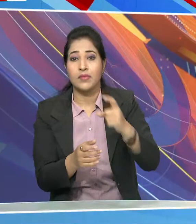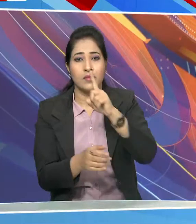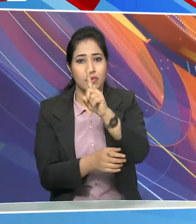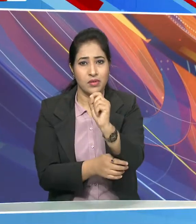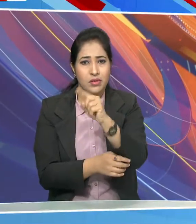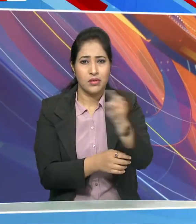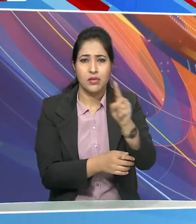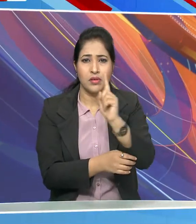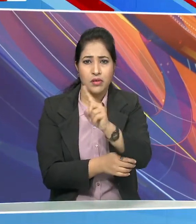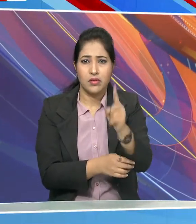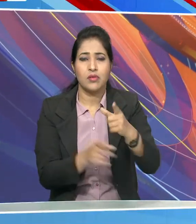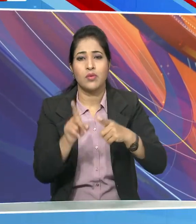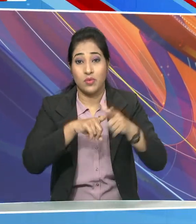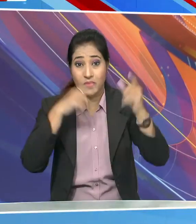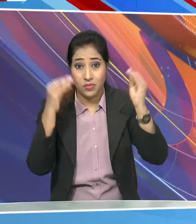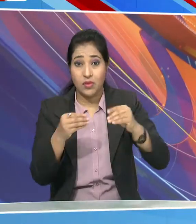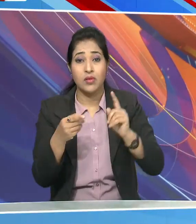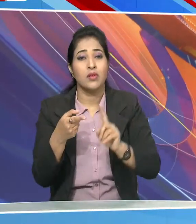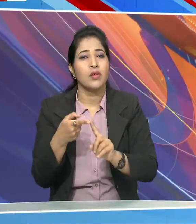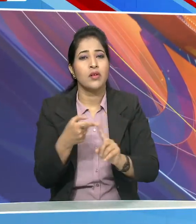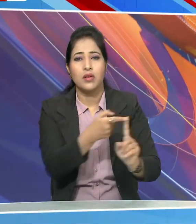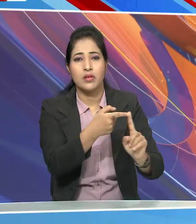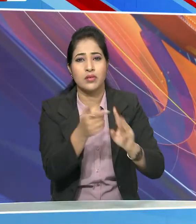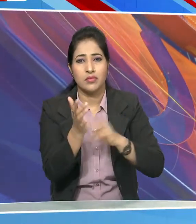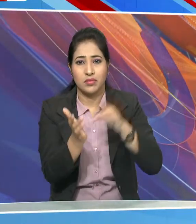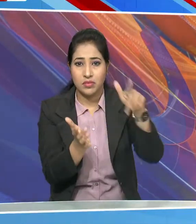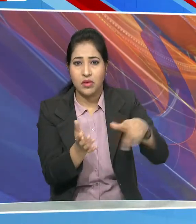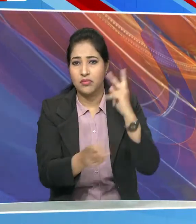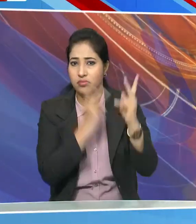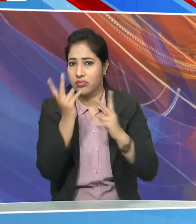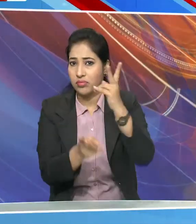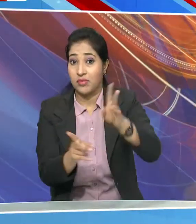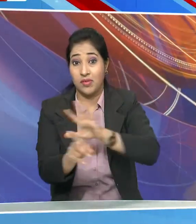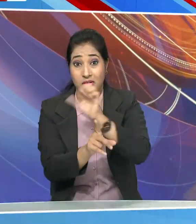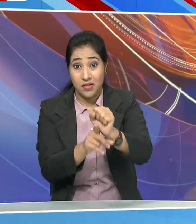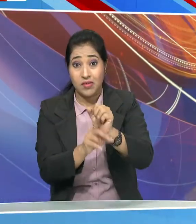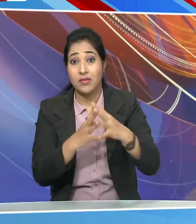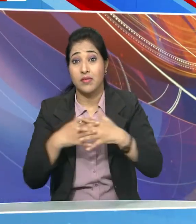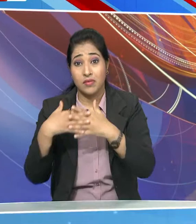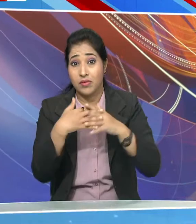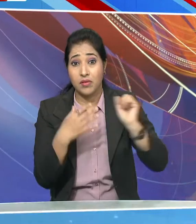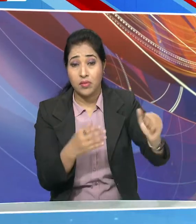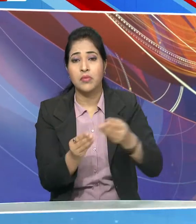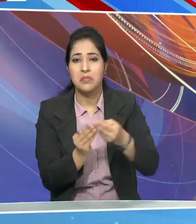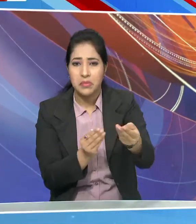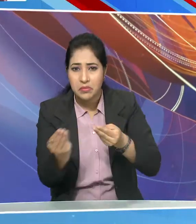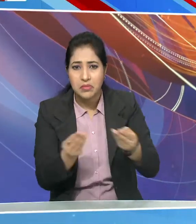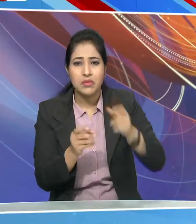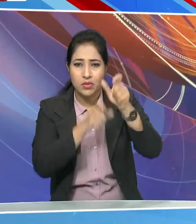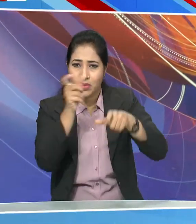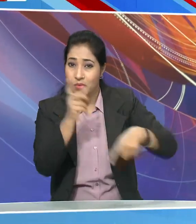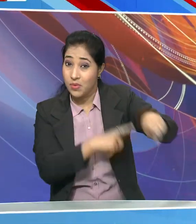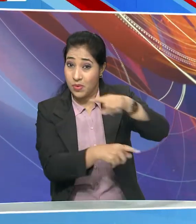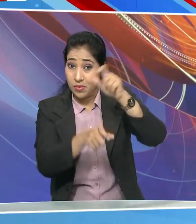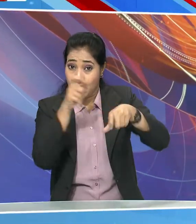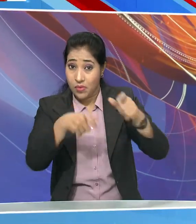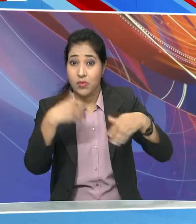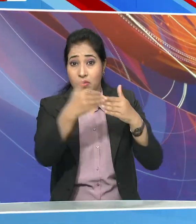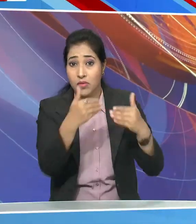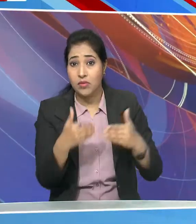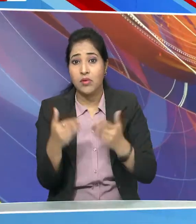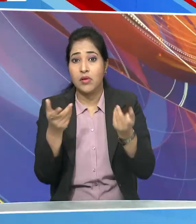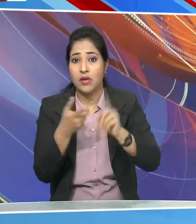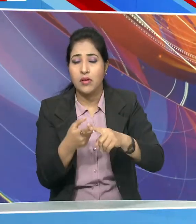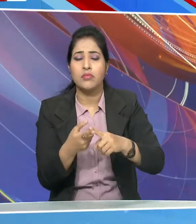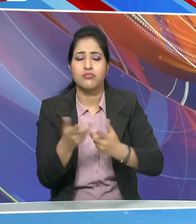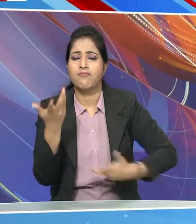मेसिडोनिया के द्वारा करेगी जहां वो विदेश मंत्रालय और संस्कृति मंत्रालय में अपने समकक्षों से मुलाकात सहित विपक्षीय